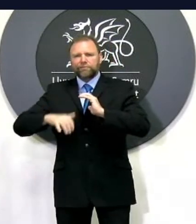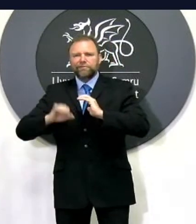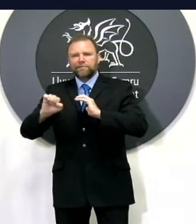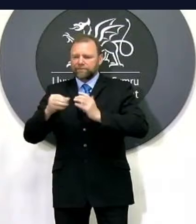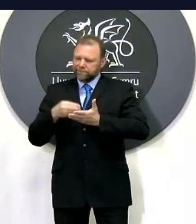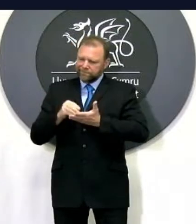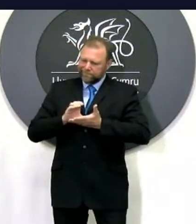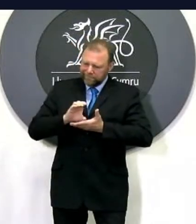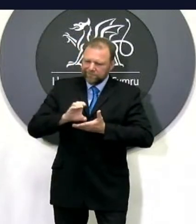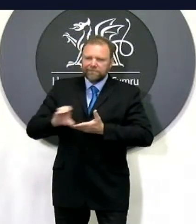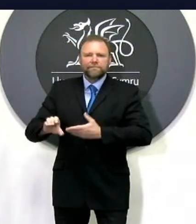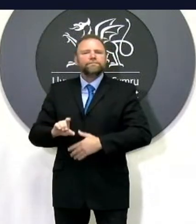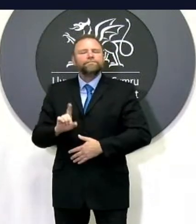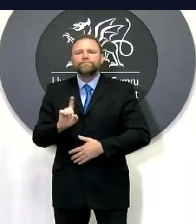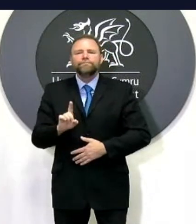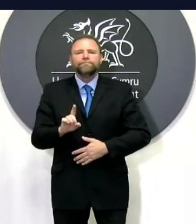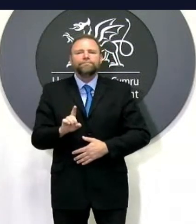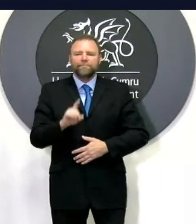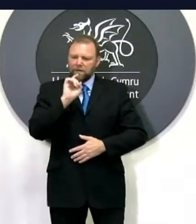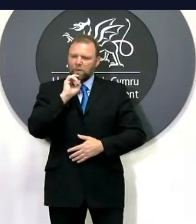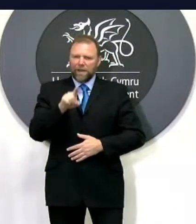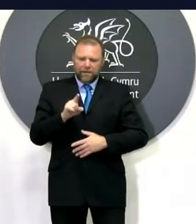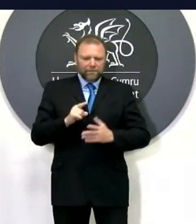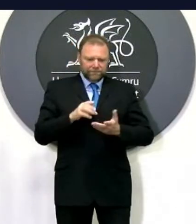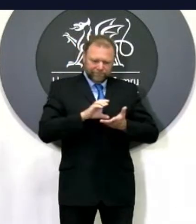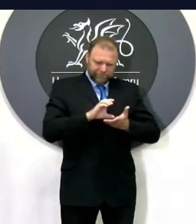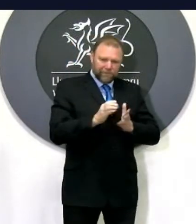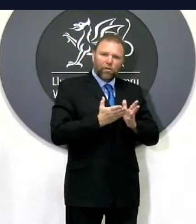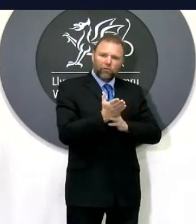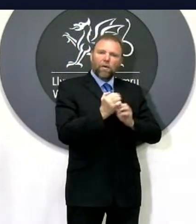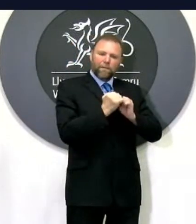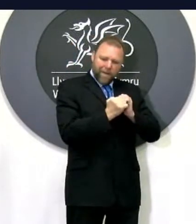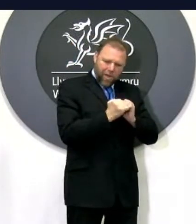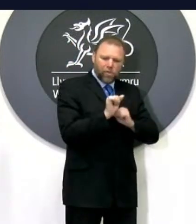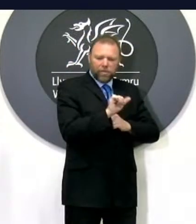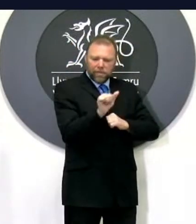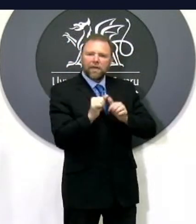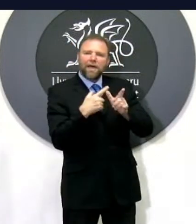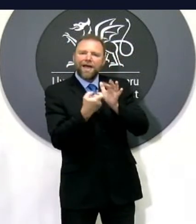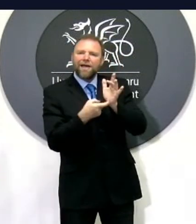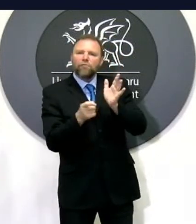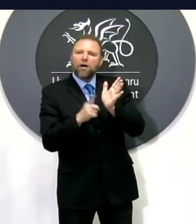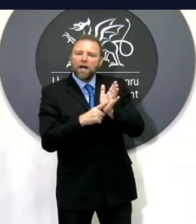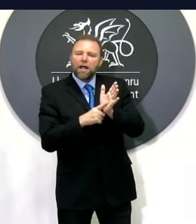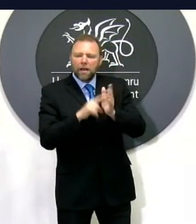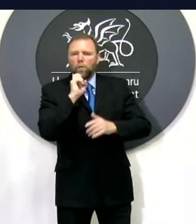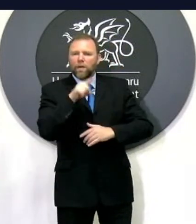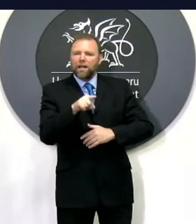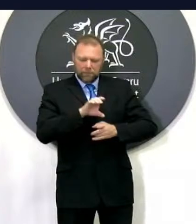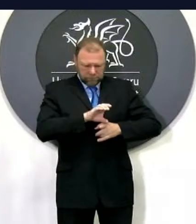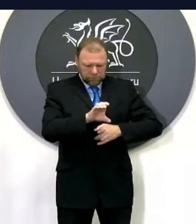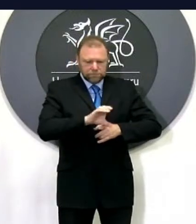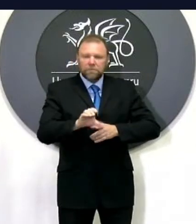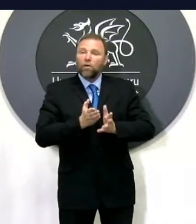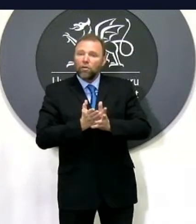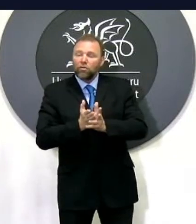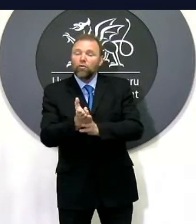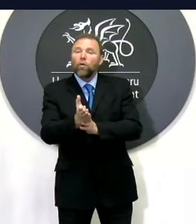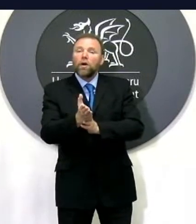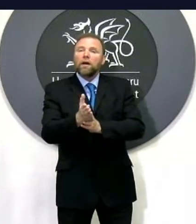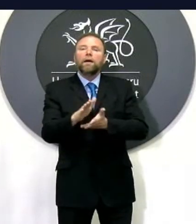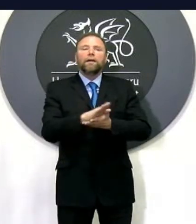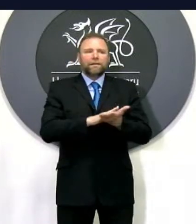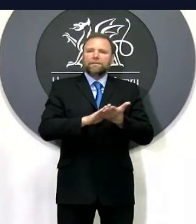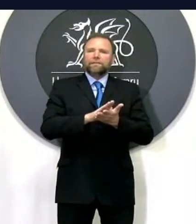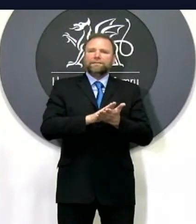i helpu nhw trwy'r mis Mawrth a mis Ebrill. Ac mae fwy o arian yn mynd i gael ei